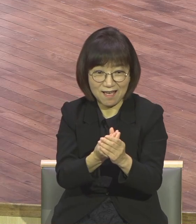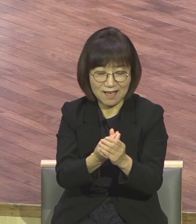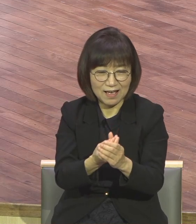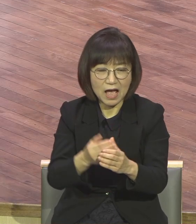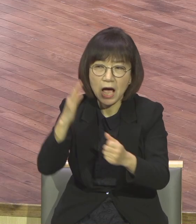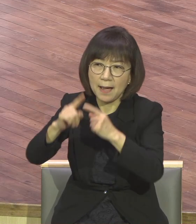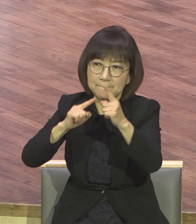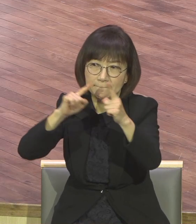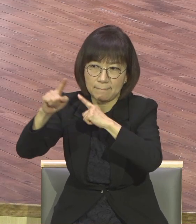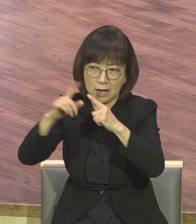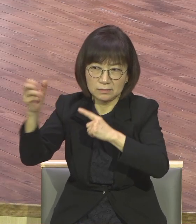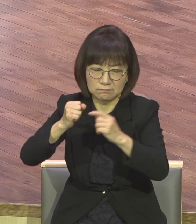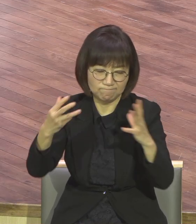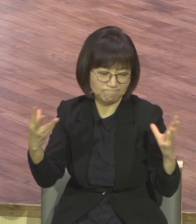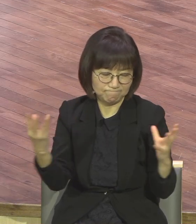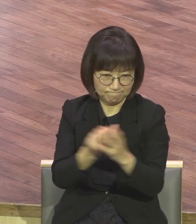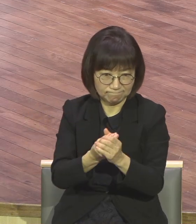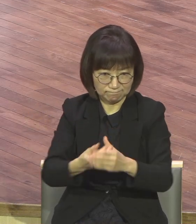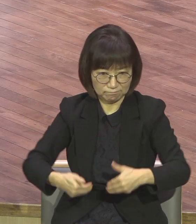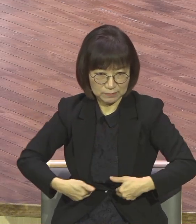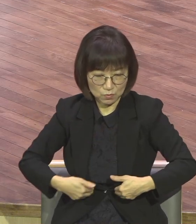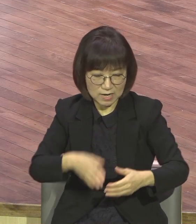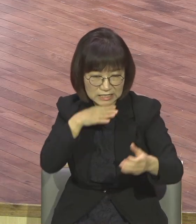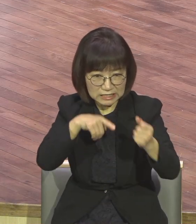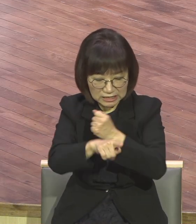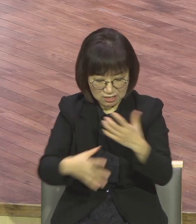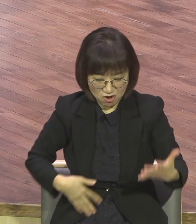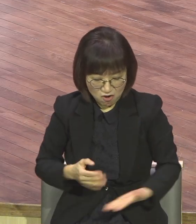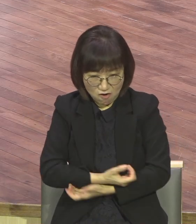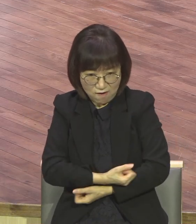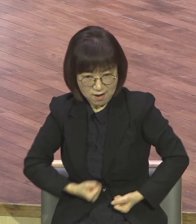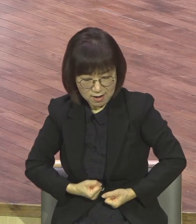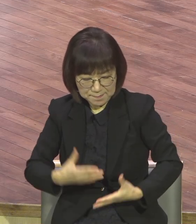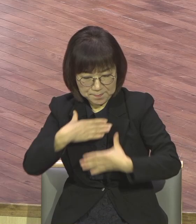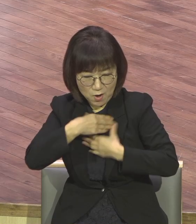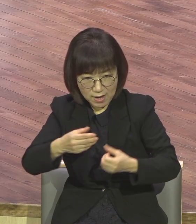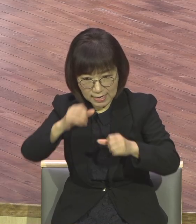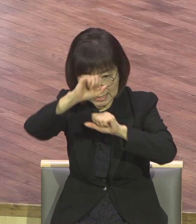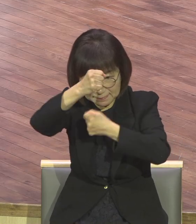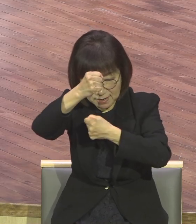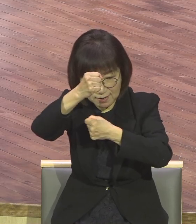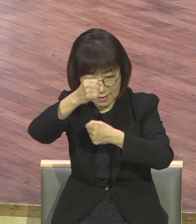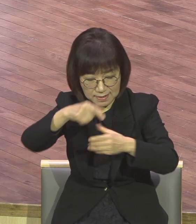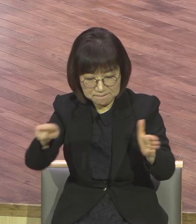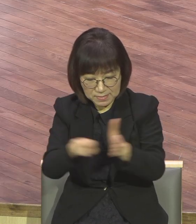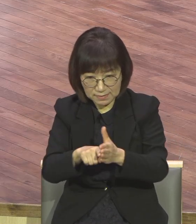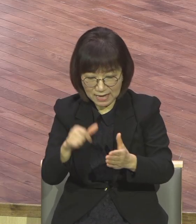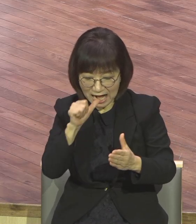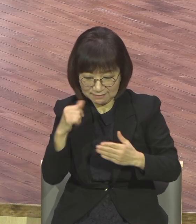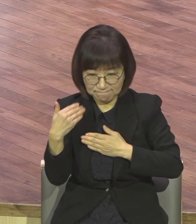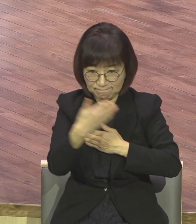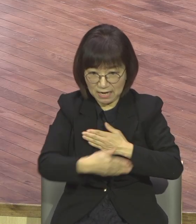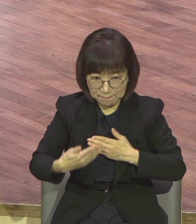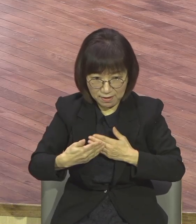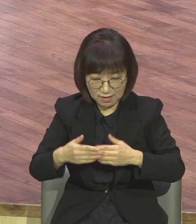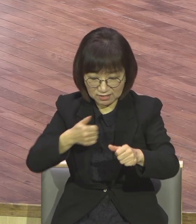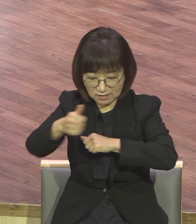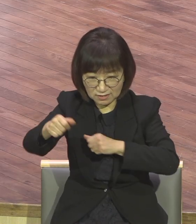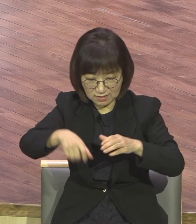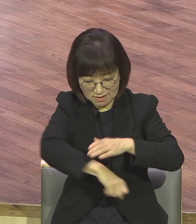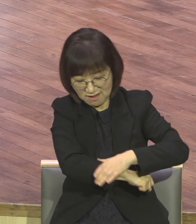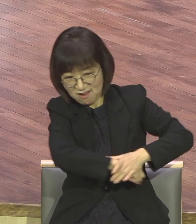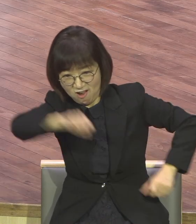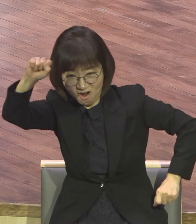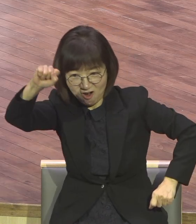말씀으로. 진리 허리띠, 평안의 신발을 신고 믿음의 방패를 가지고 승리의 금꽃 하나님 말씀으로